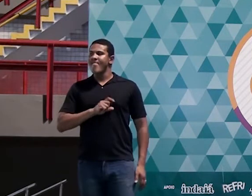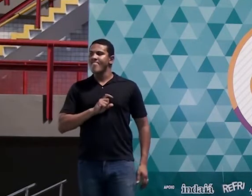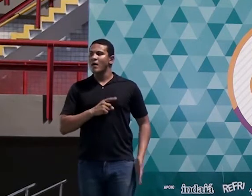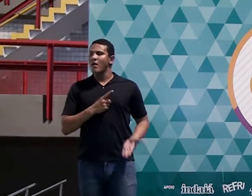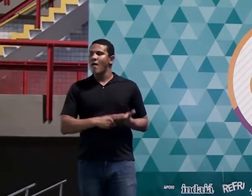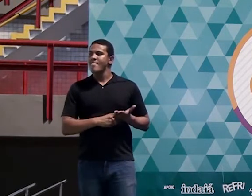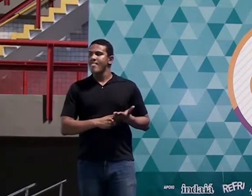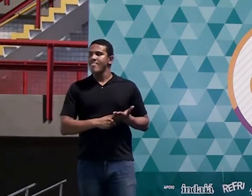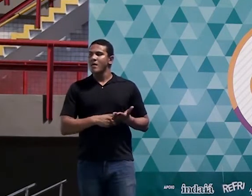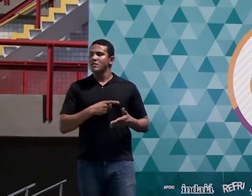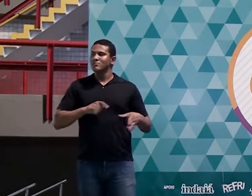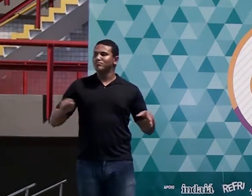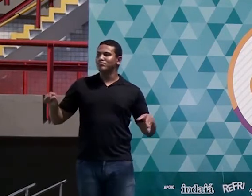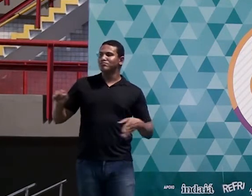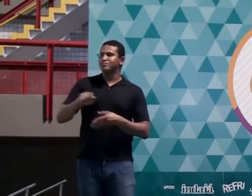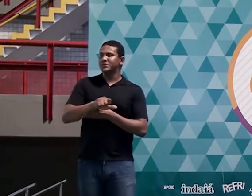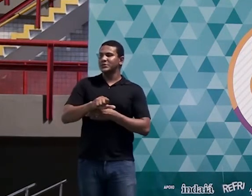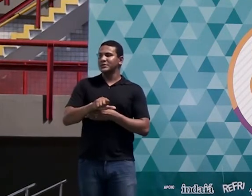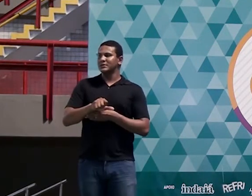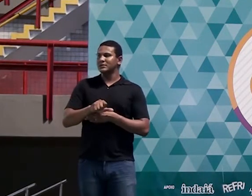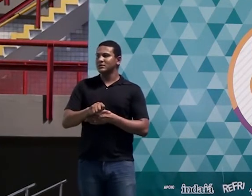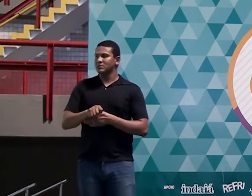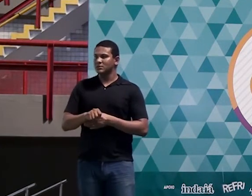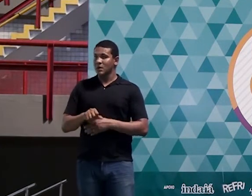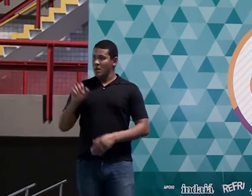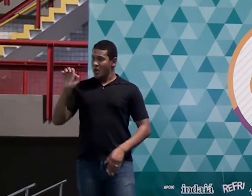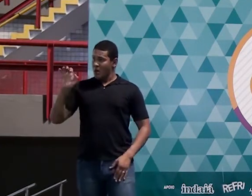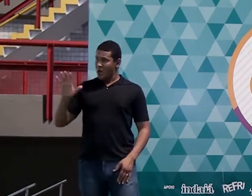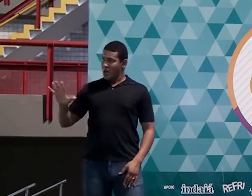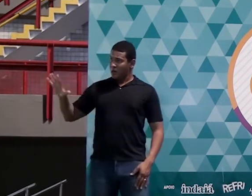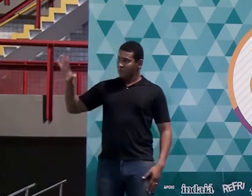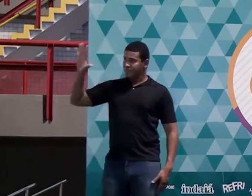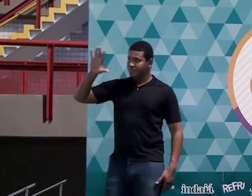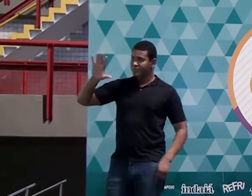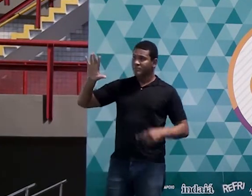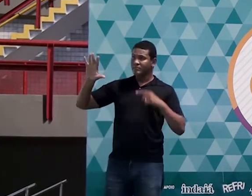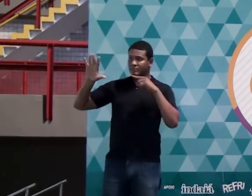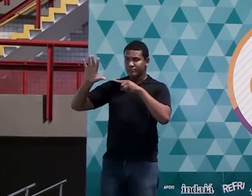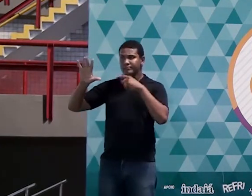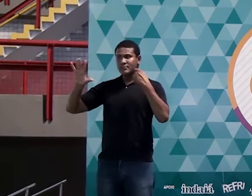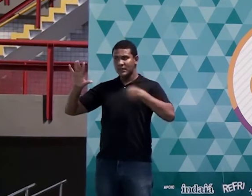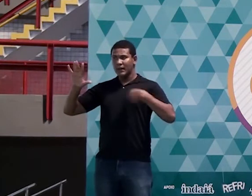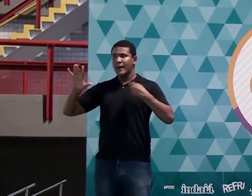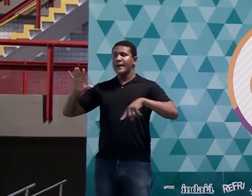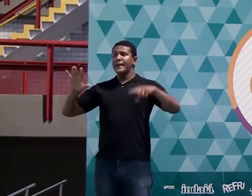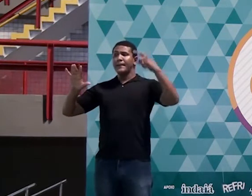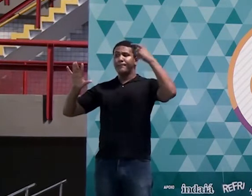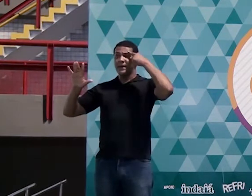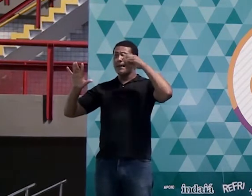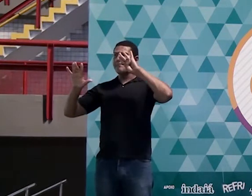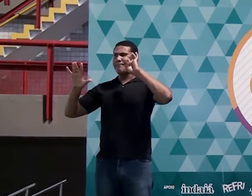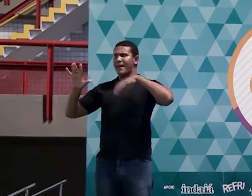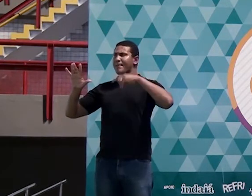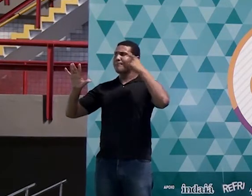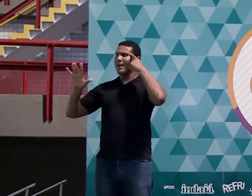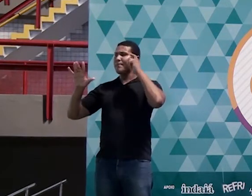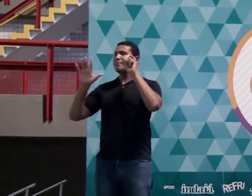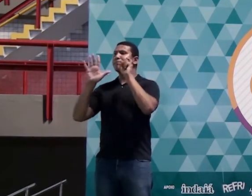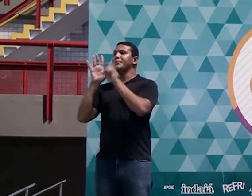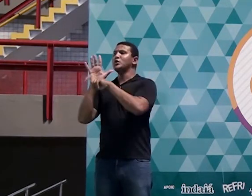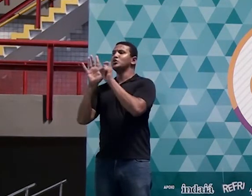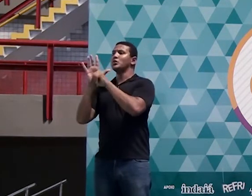prometida o perdão dos pecados para quem fosse para as cruzadas. Você tem que pensar bem antes de fazer esse tipo de situação,